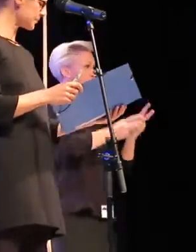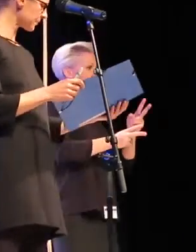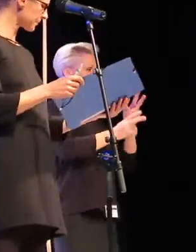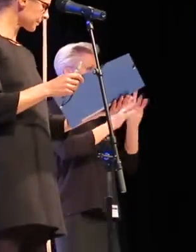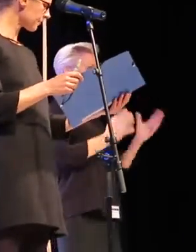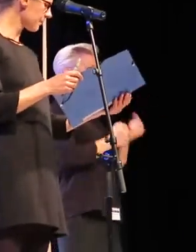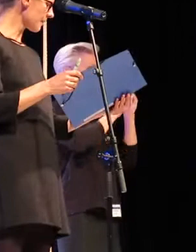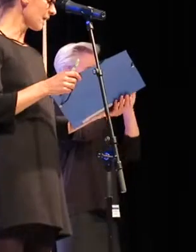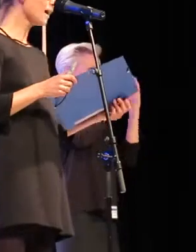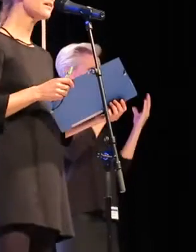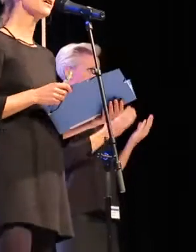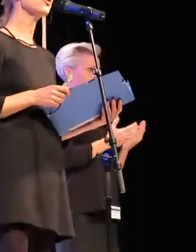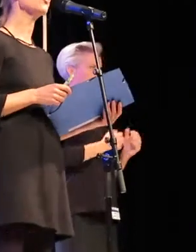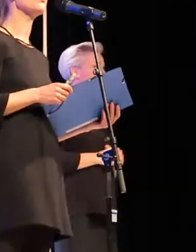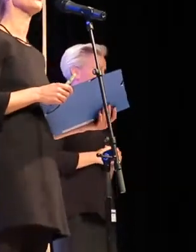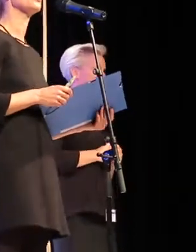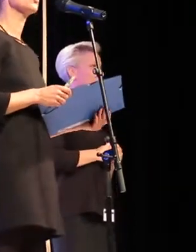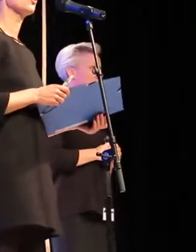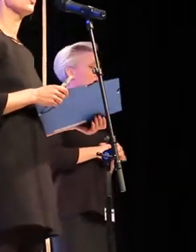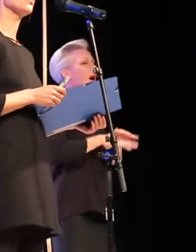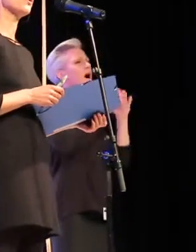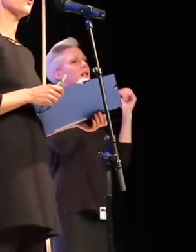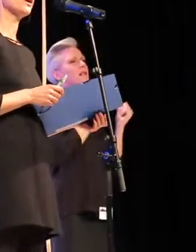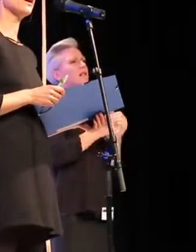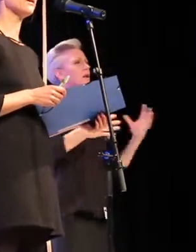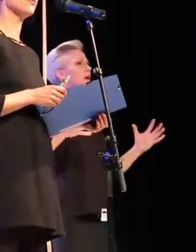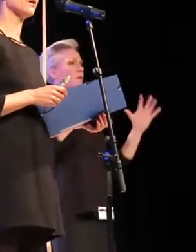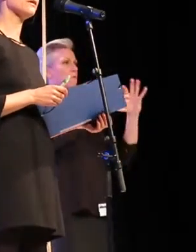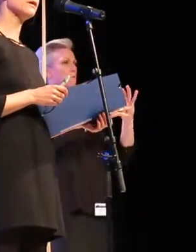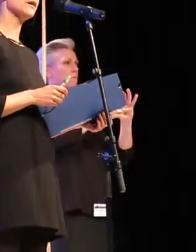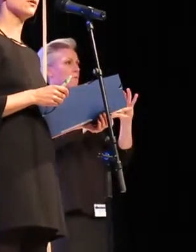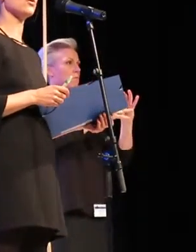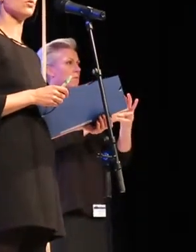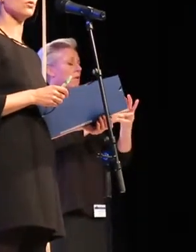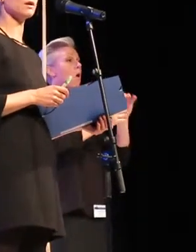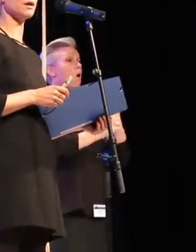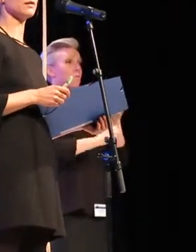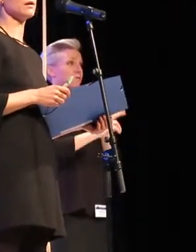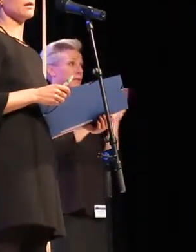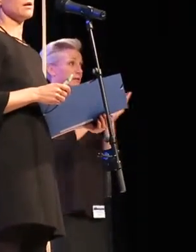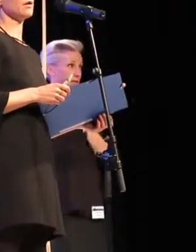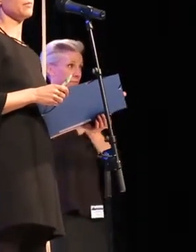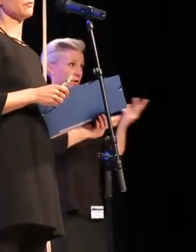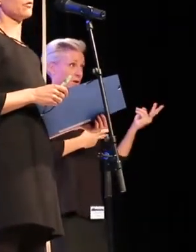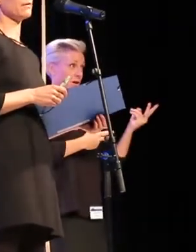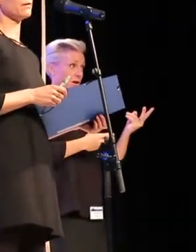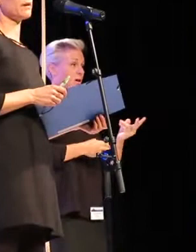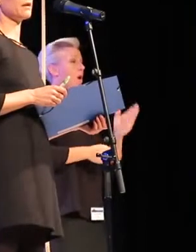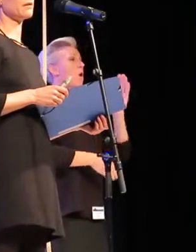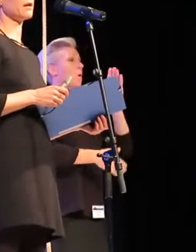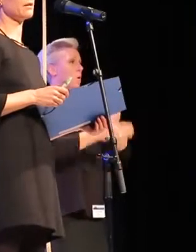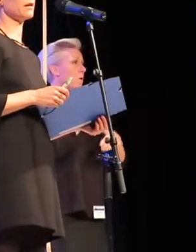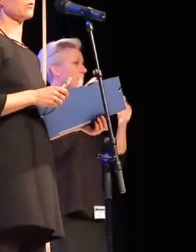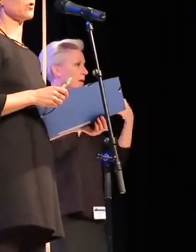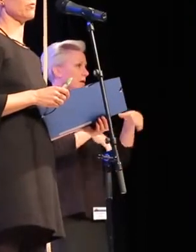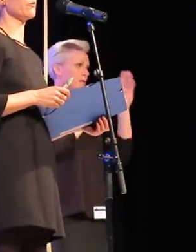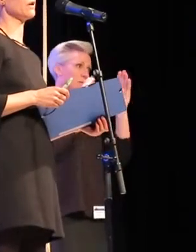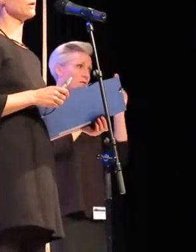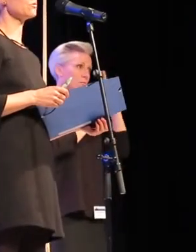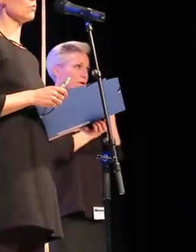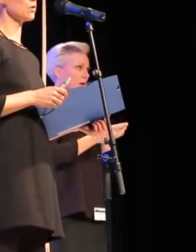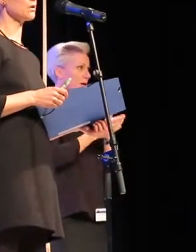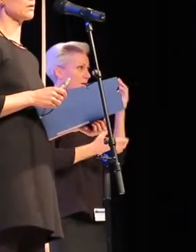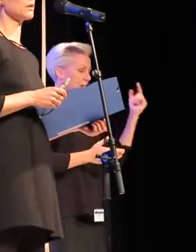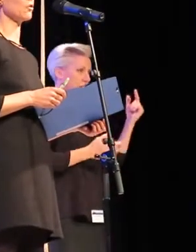överlevnad. Allt hänger ihop. Utan fungerande demokratier, utan respekt för de mänskliga rättigheterna så